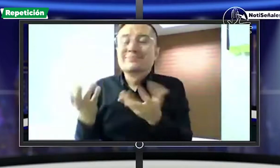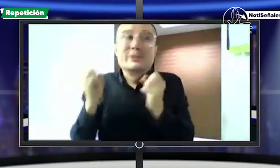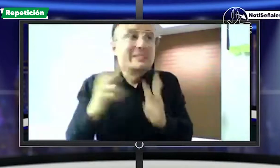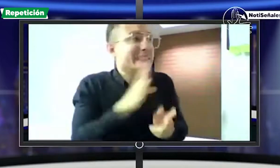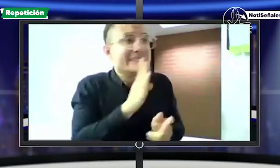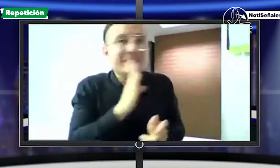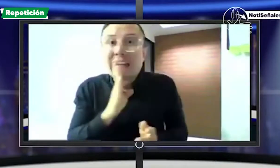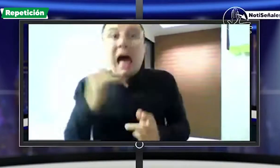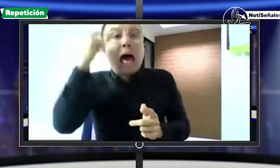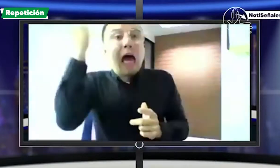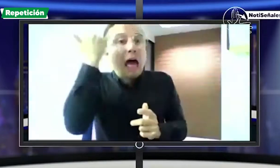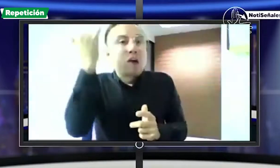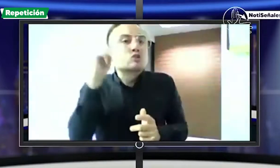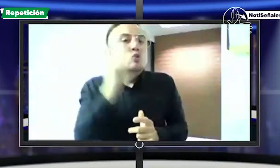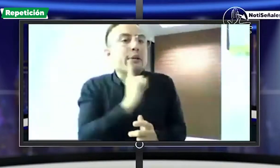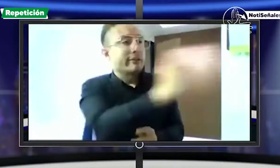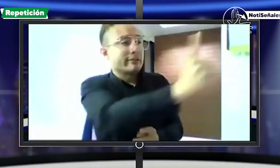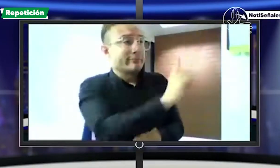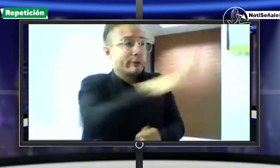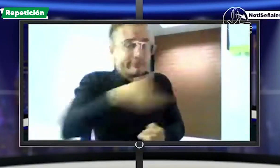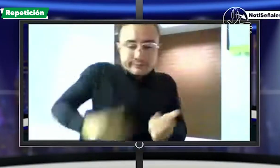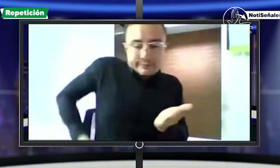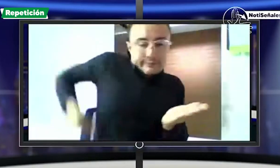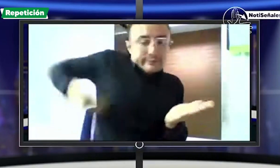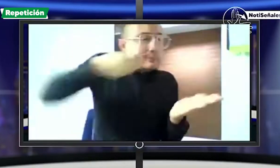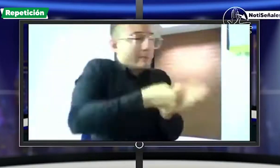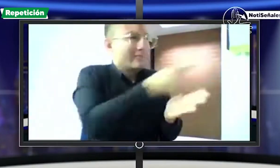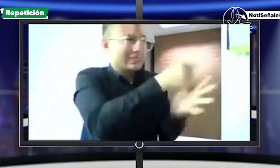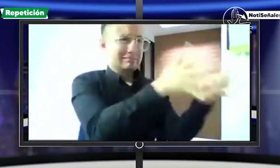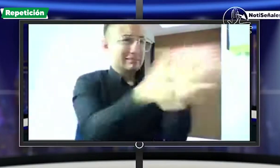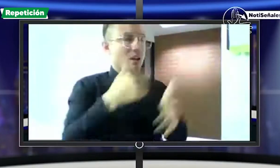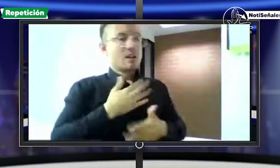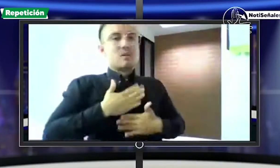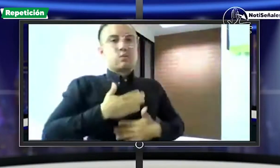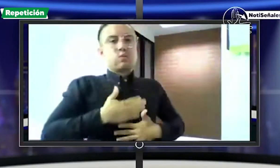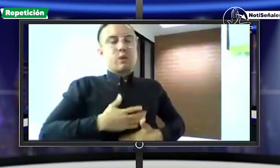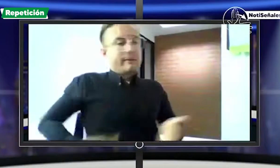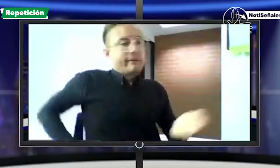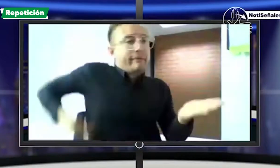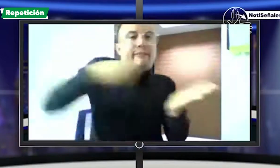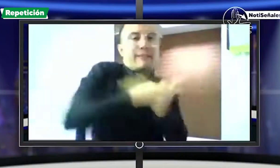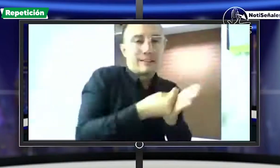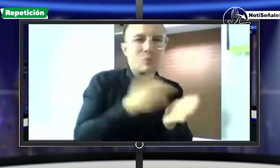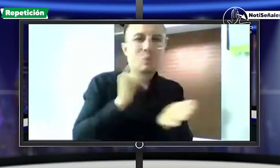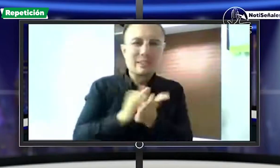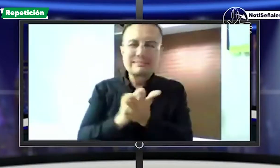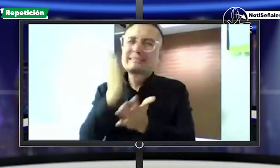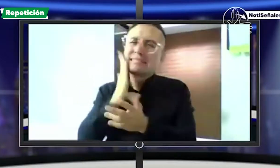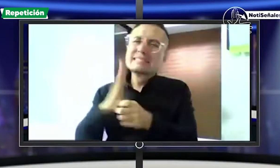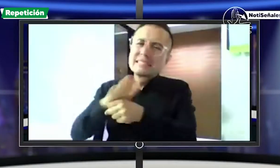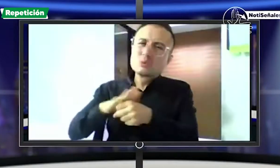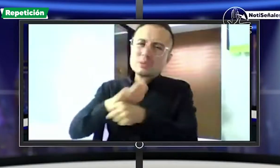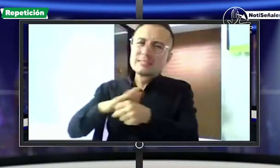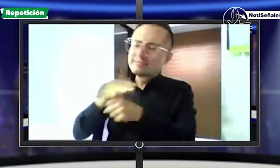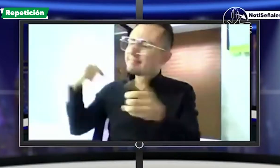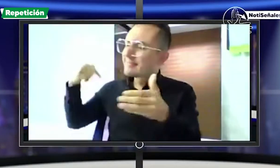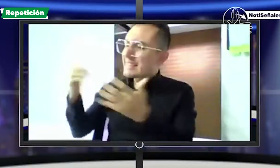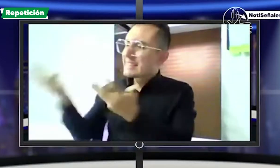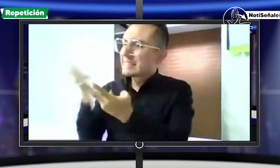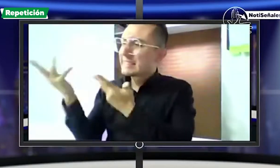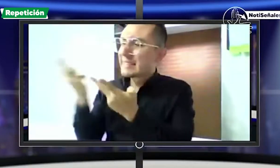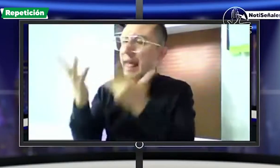de hecho y dice necesito trabajar, necesito el dinero y pues una persona intérprete también dijo bueno,